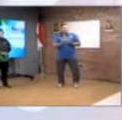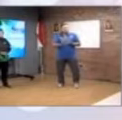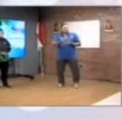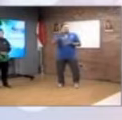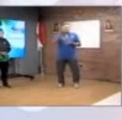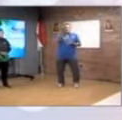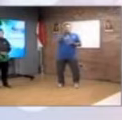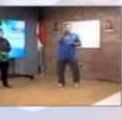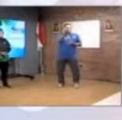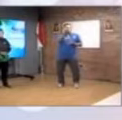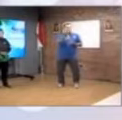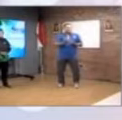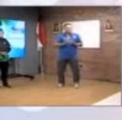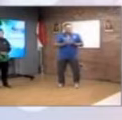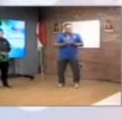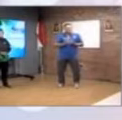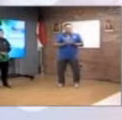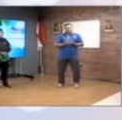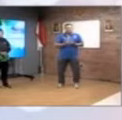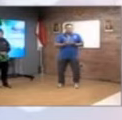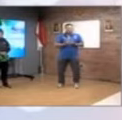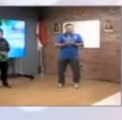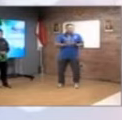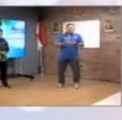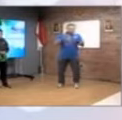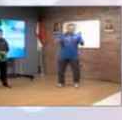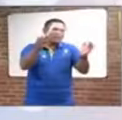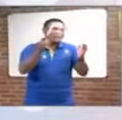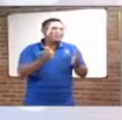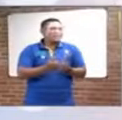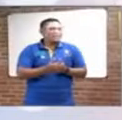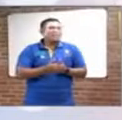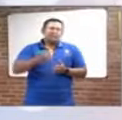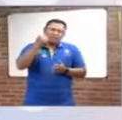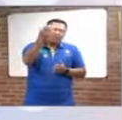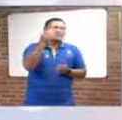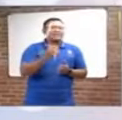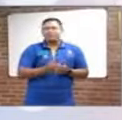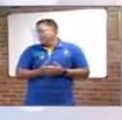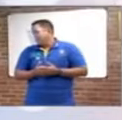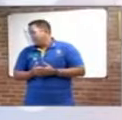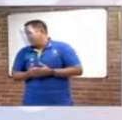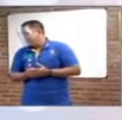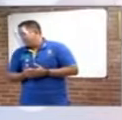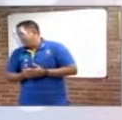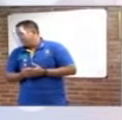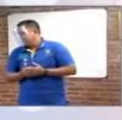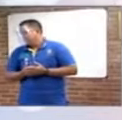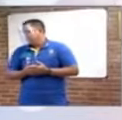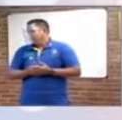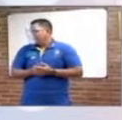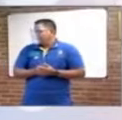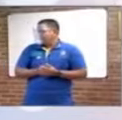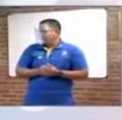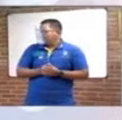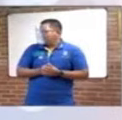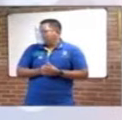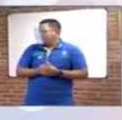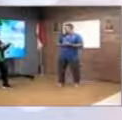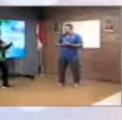di palang, palang tunggal ataupun di gawang dan sebagainya. Begitu Regina ya? Iya, jadi